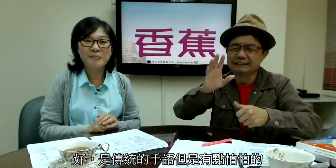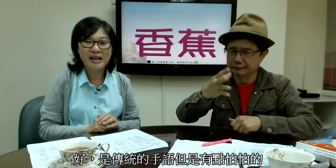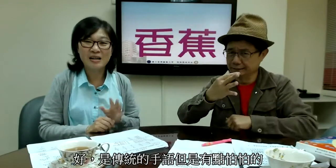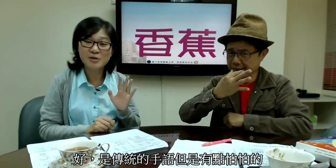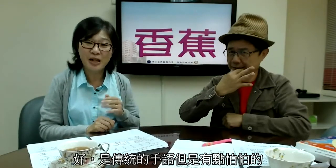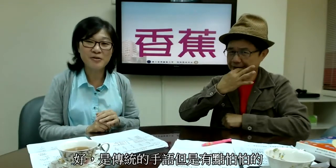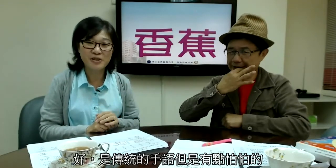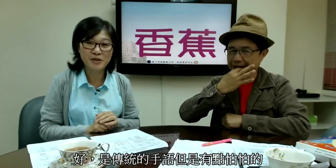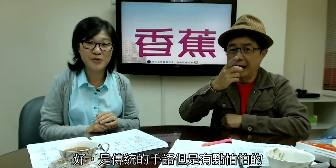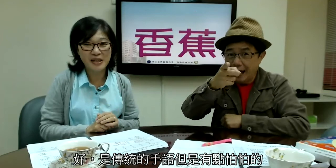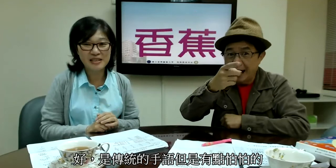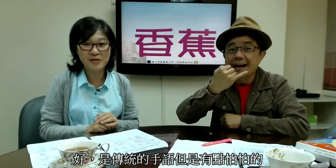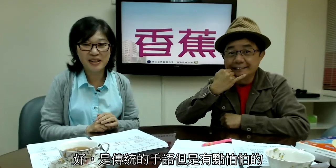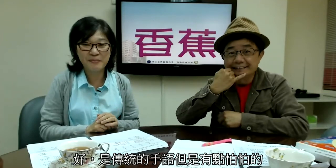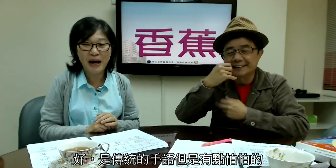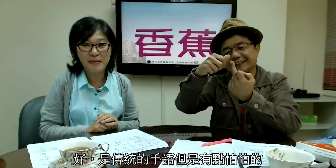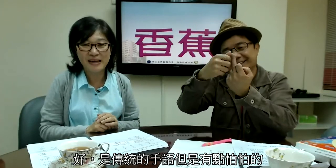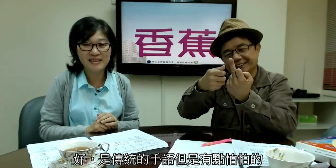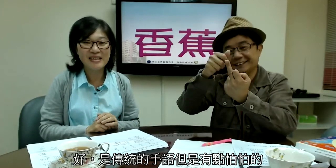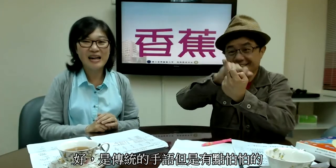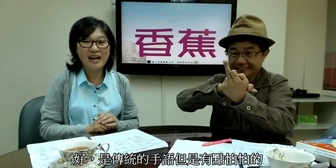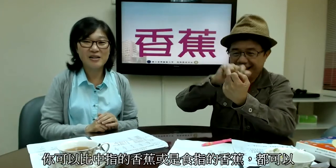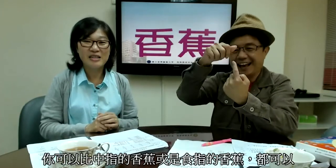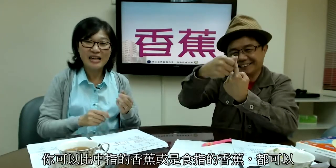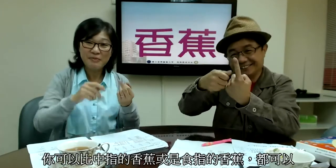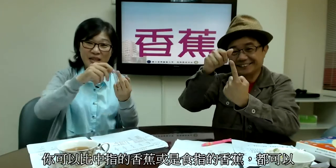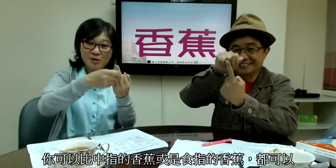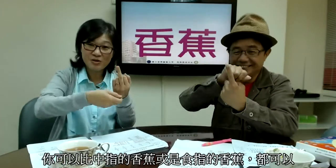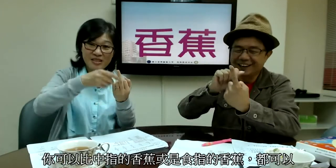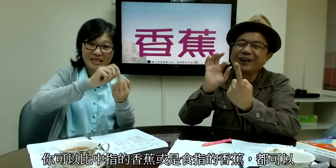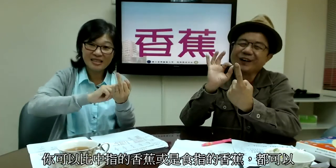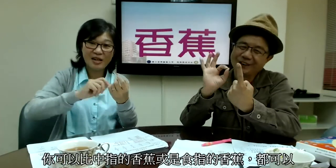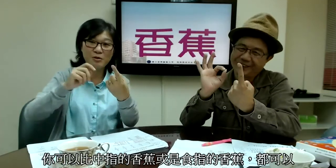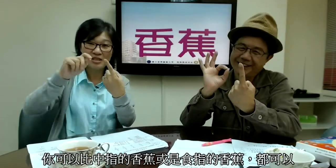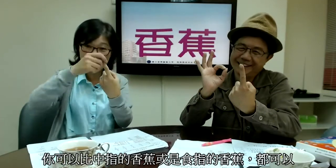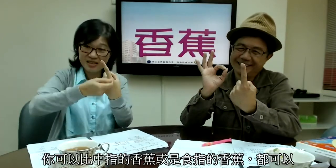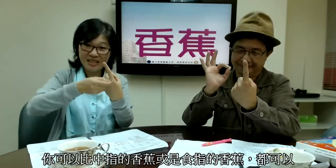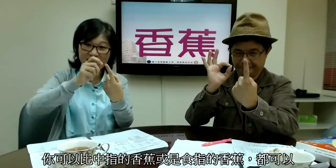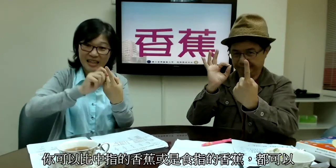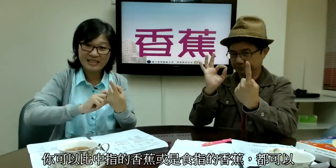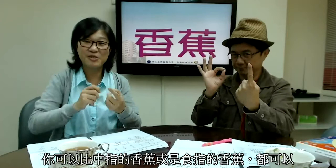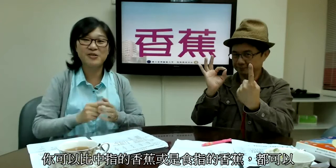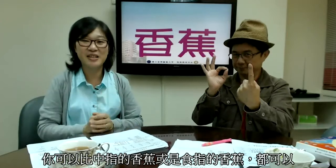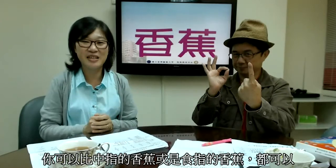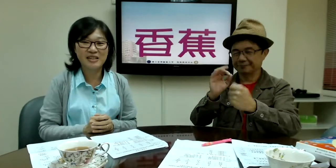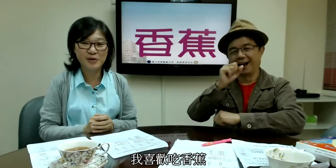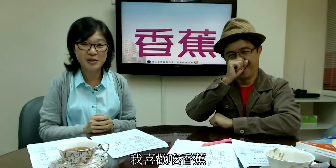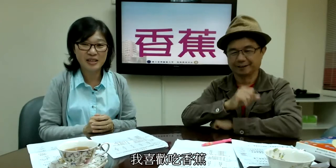哦，是传统的手语，但是有点怕怕的。你可以比中指的香蕉或是食指的香蕉都可以。我喜欢吃